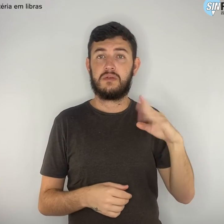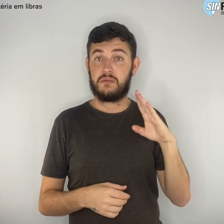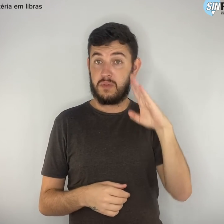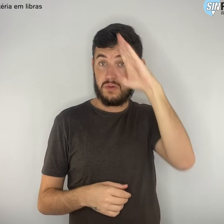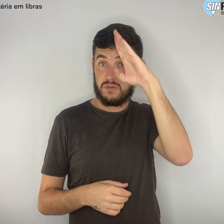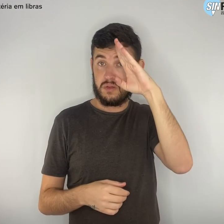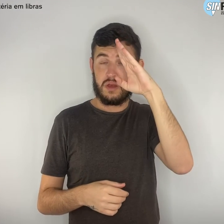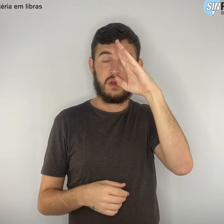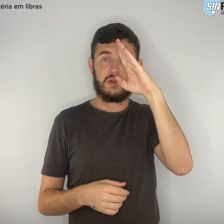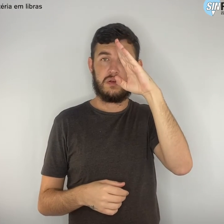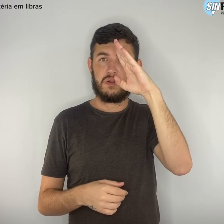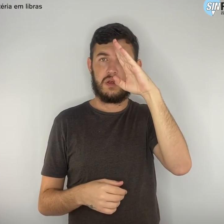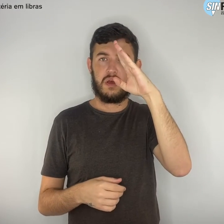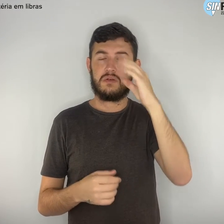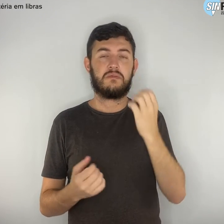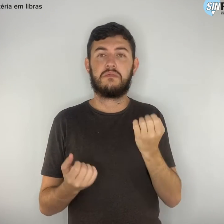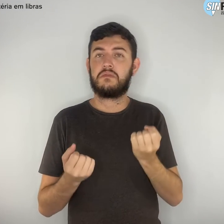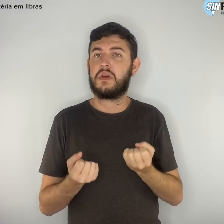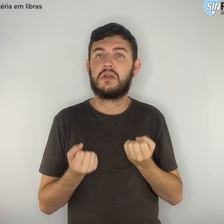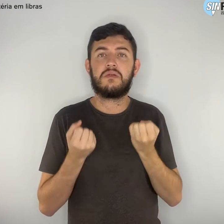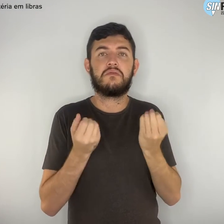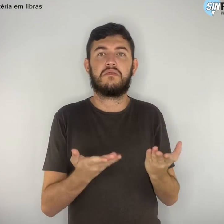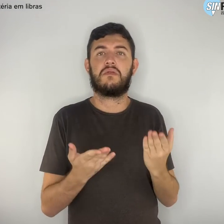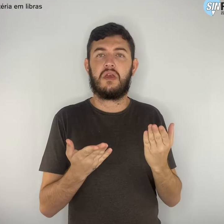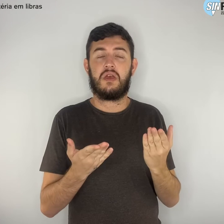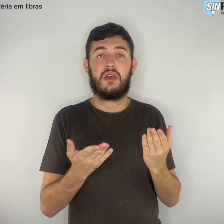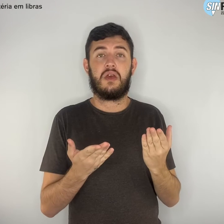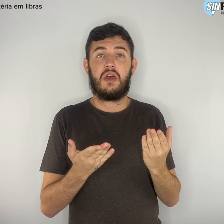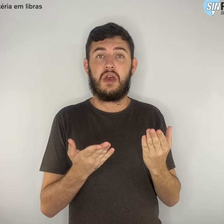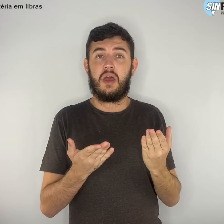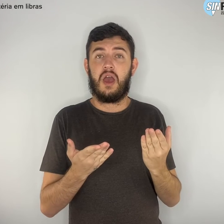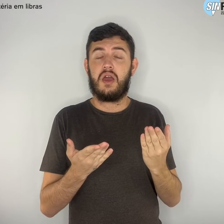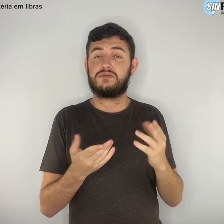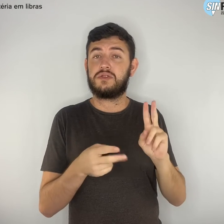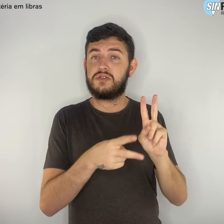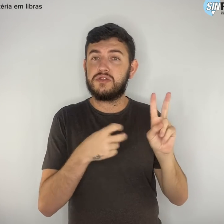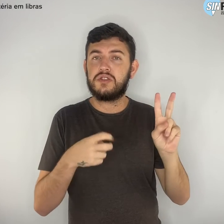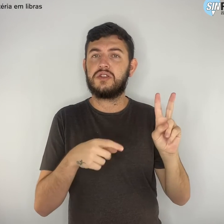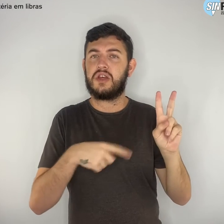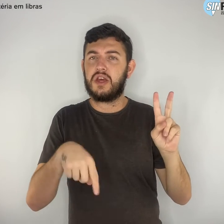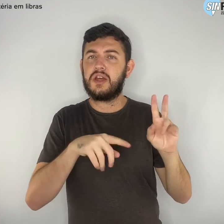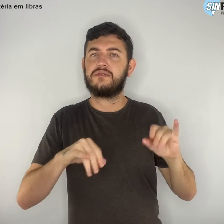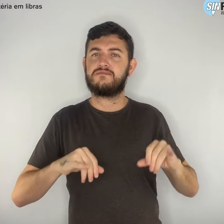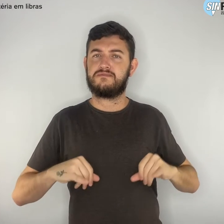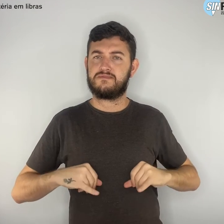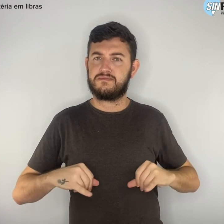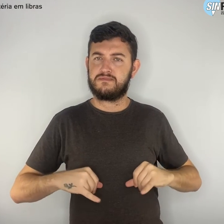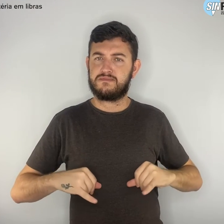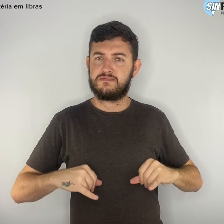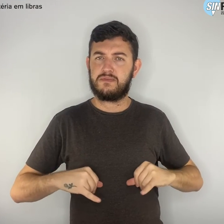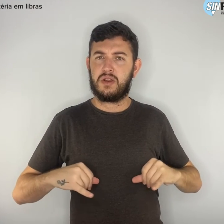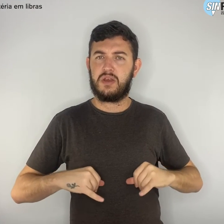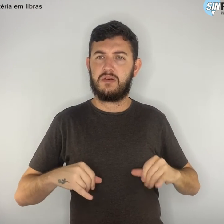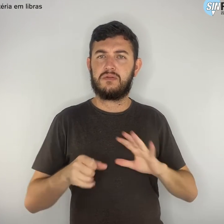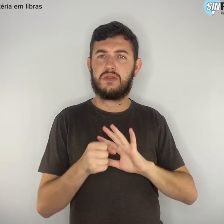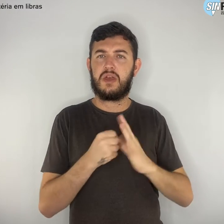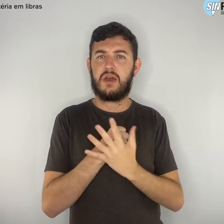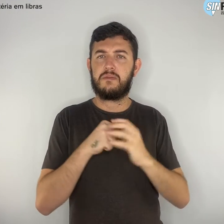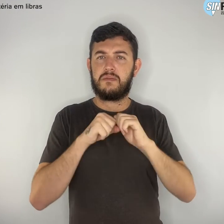para não enviar aos indígenas que padeciam pela pandemia da Covid-19 leitos de